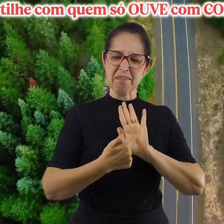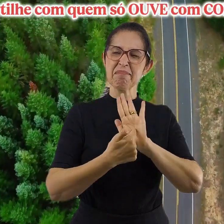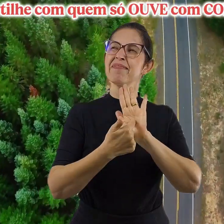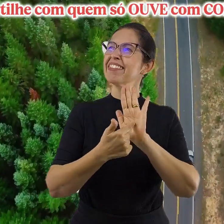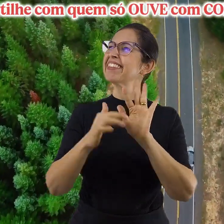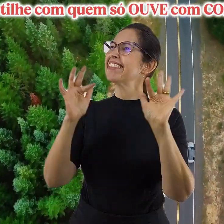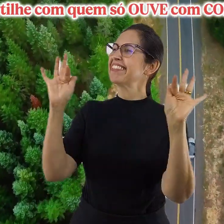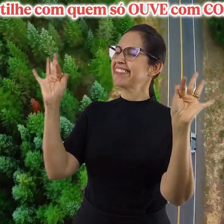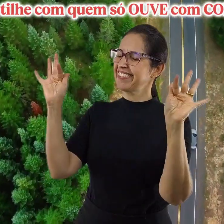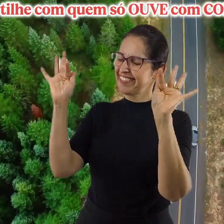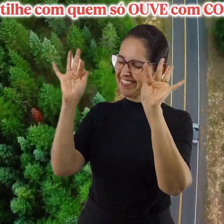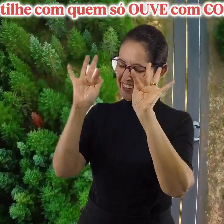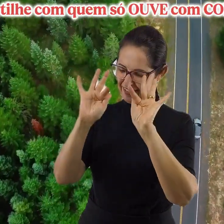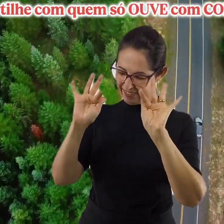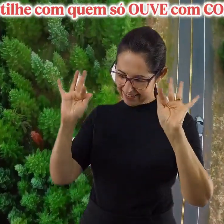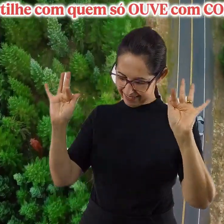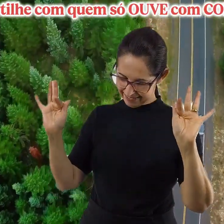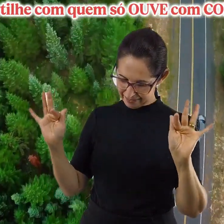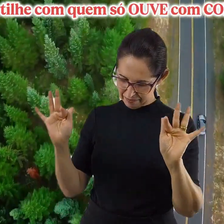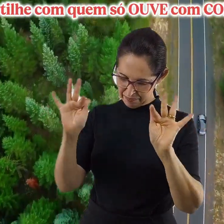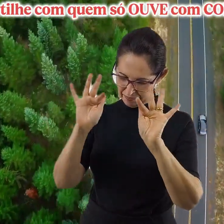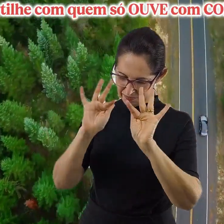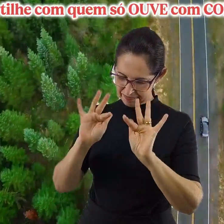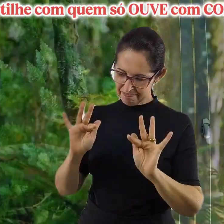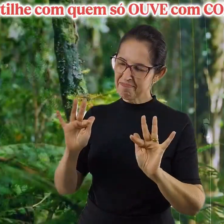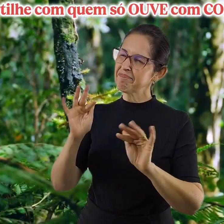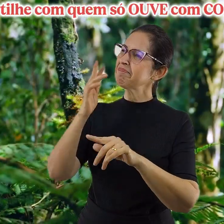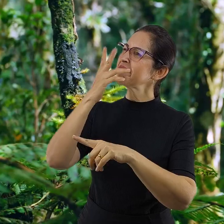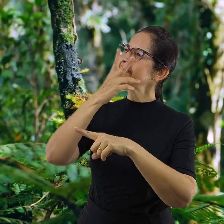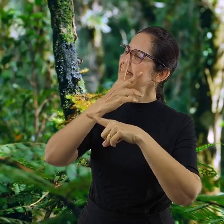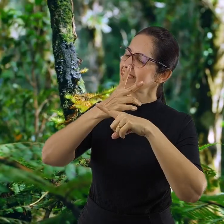fiz o canto de vitória,